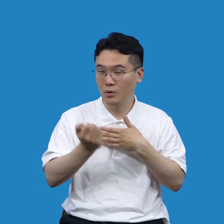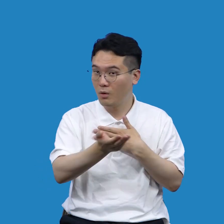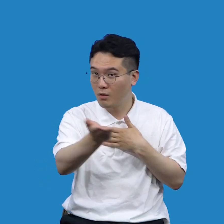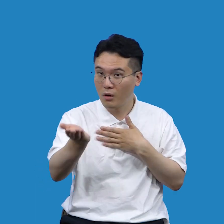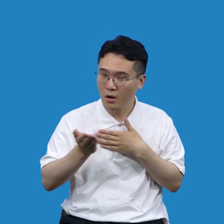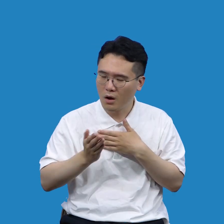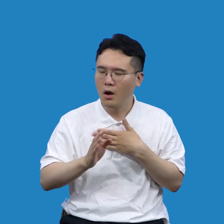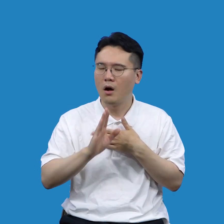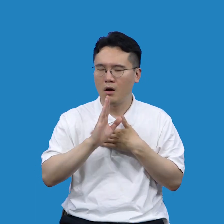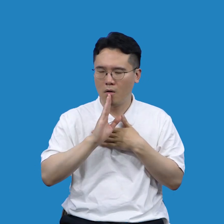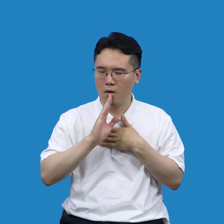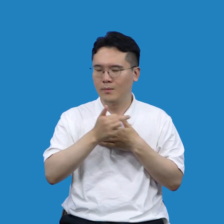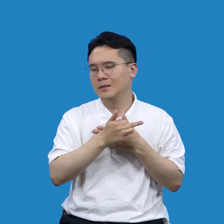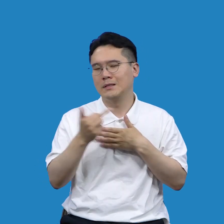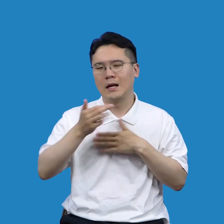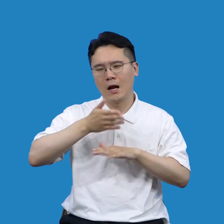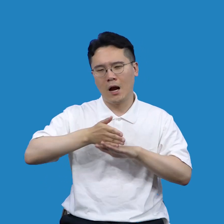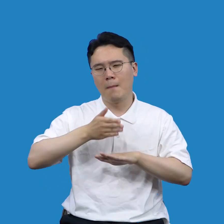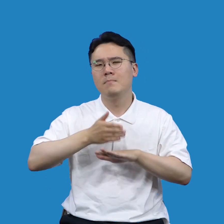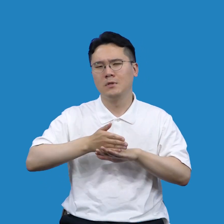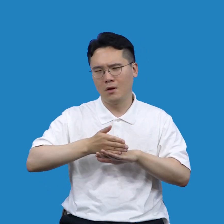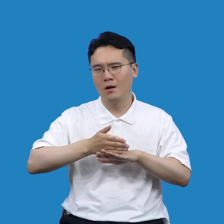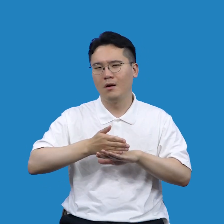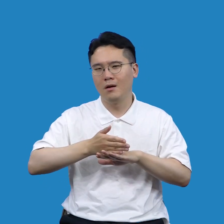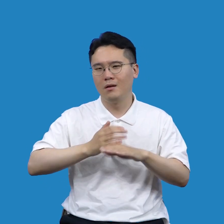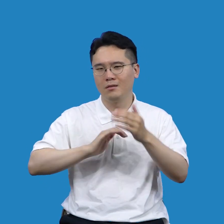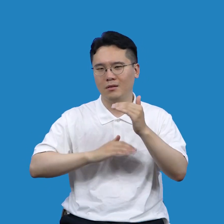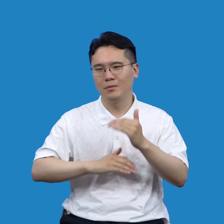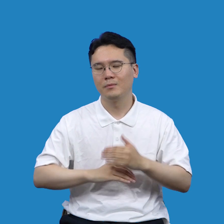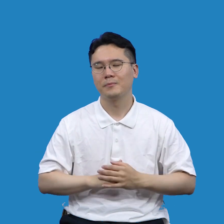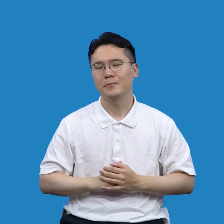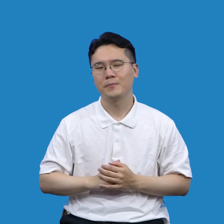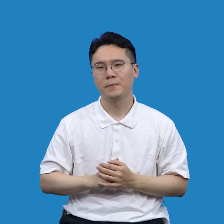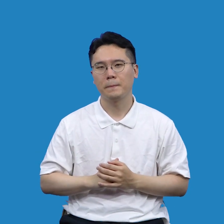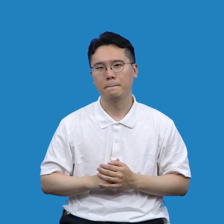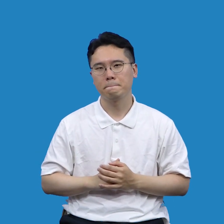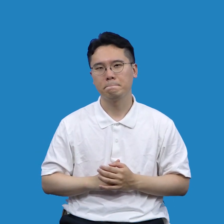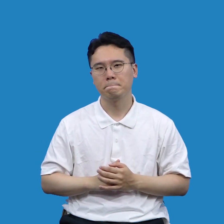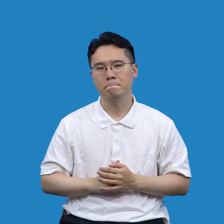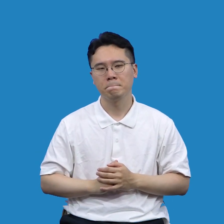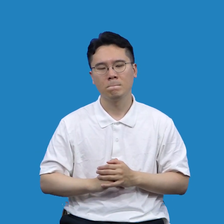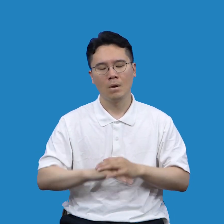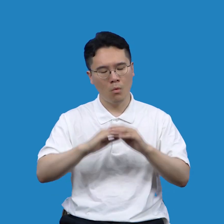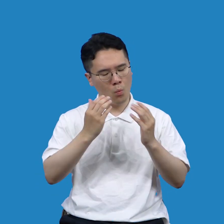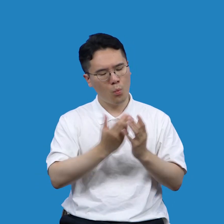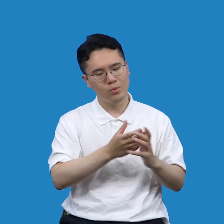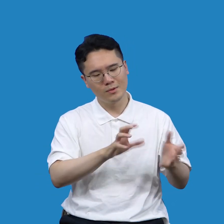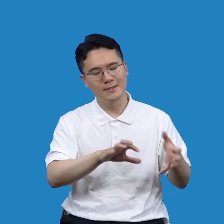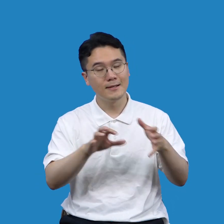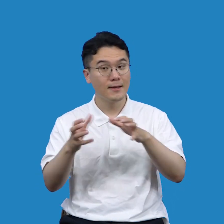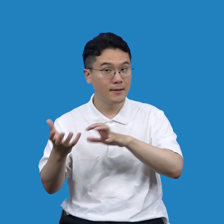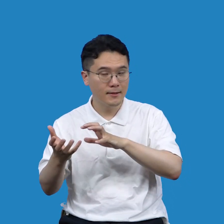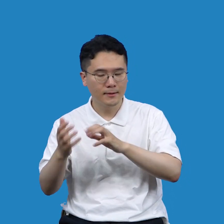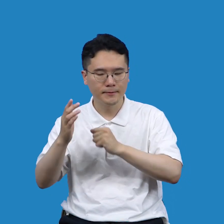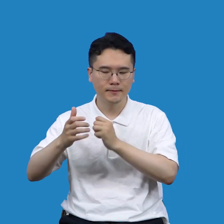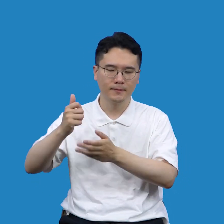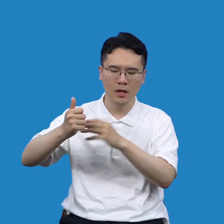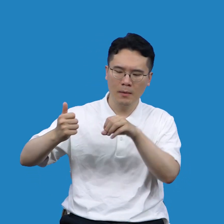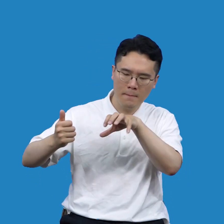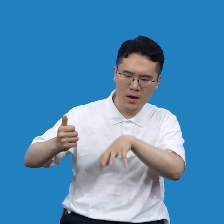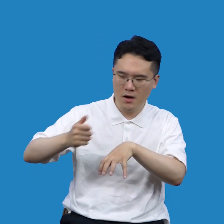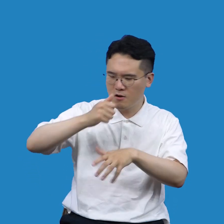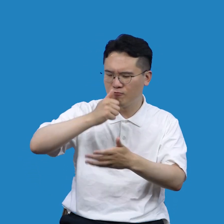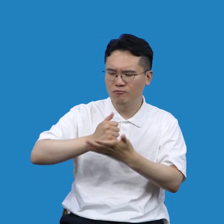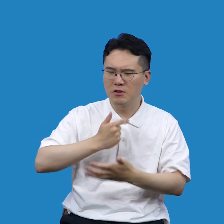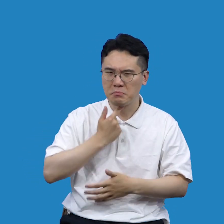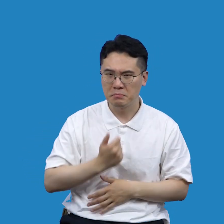이것은 얼마나 커다란 감사의 조건입니까? 온 세상이 하나님 앞에